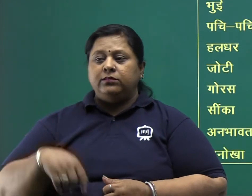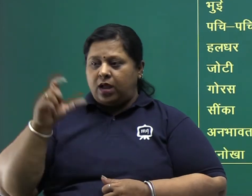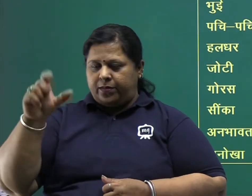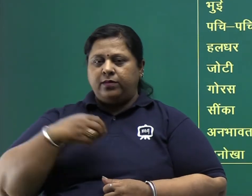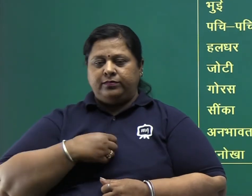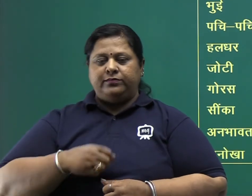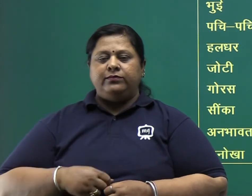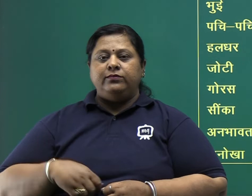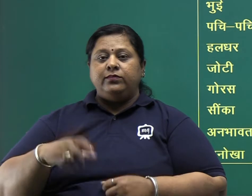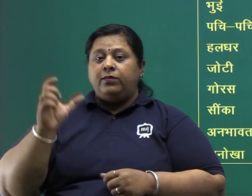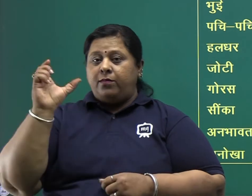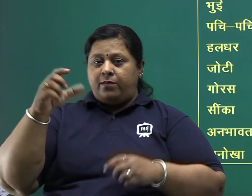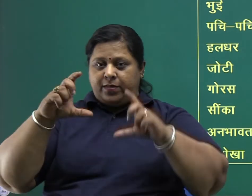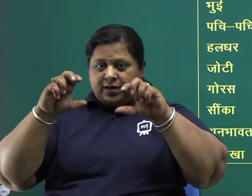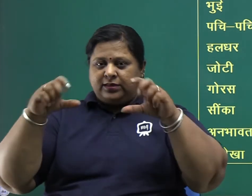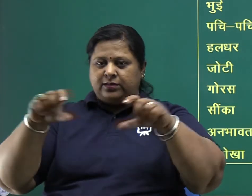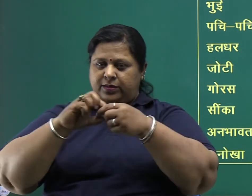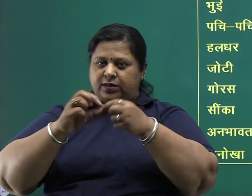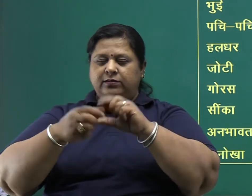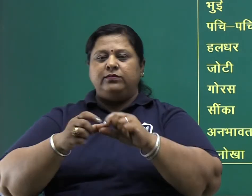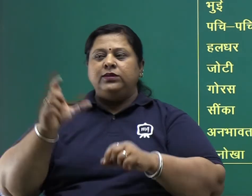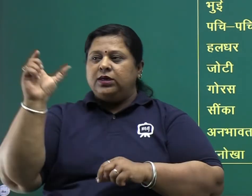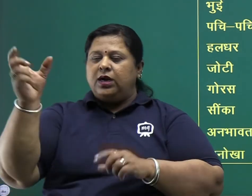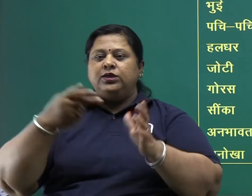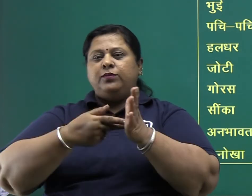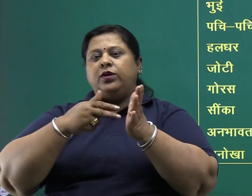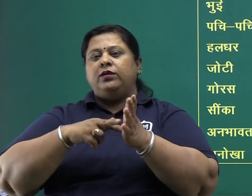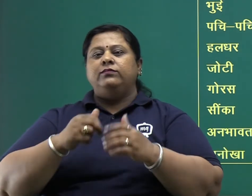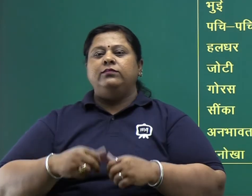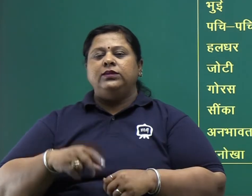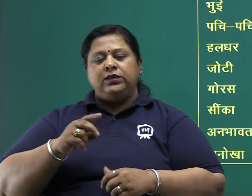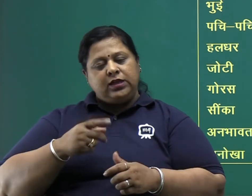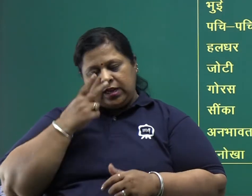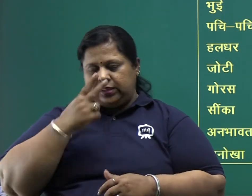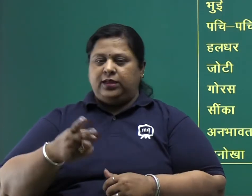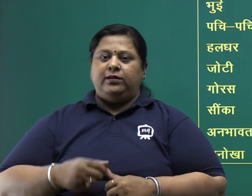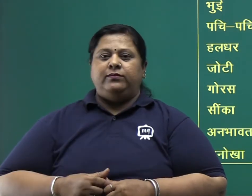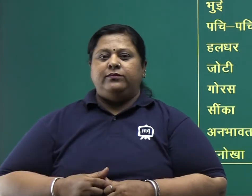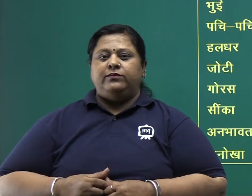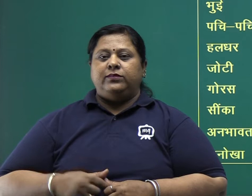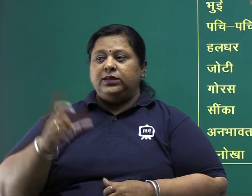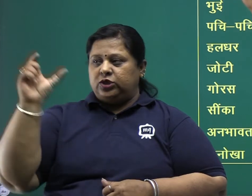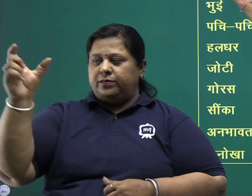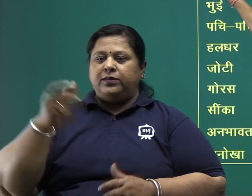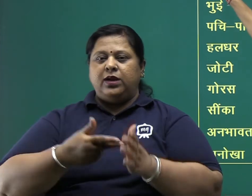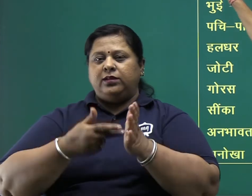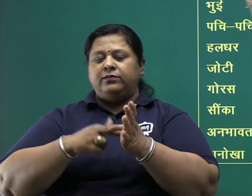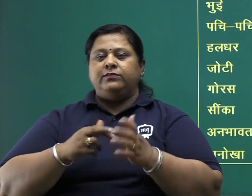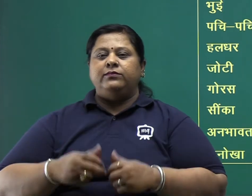अब हम पाठ से संबंधित कठिन शब्दों के अर्थ देखेंगे। शब्दार्थ।